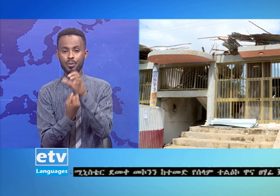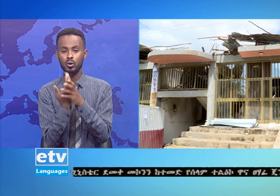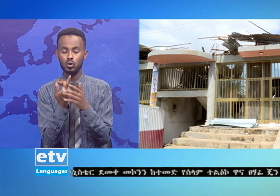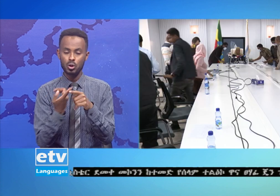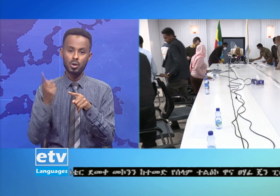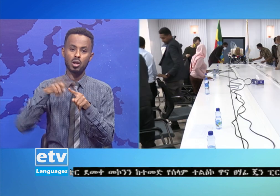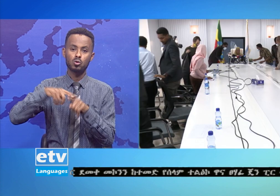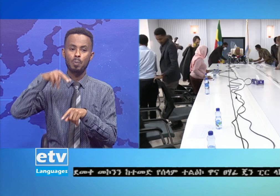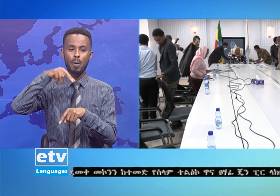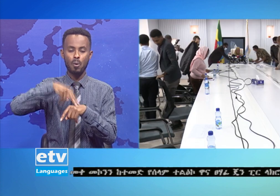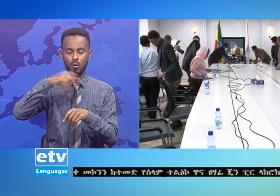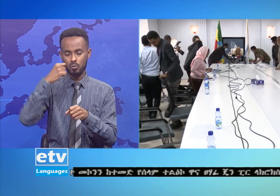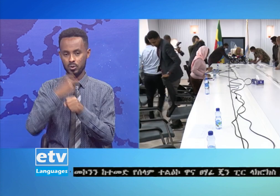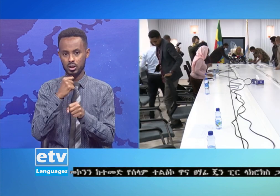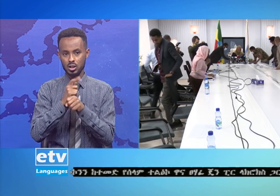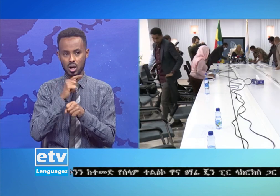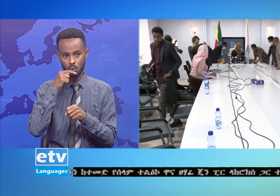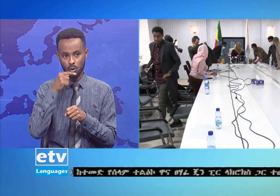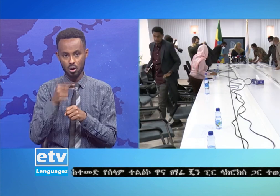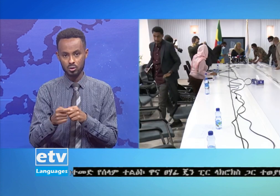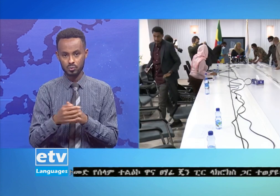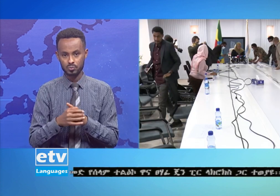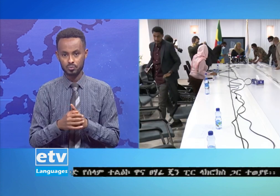መልሶ ለማቋቋምም እየተሰራ ነው ብለዋል።